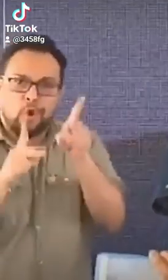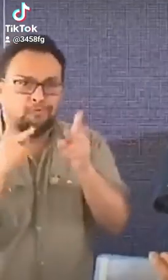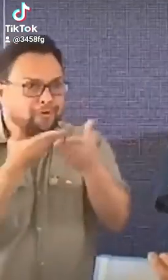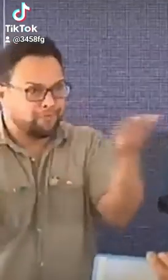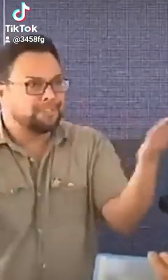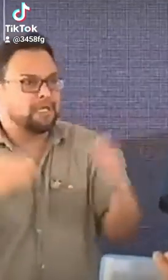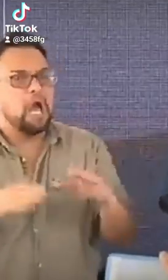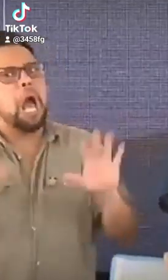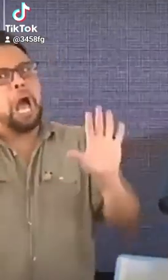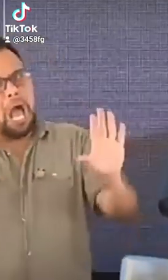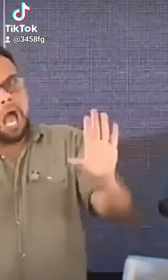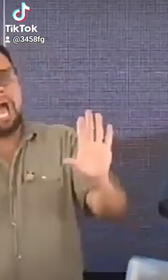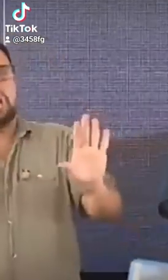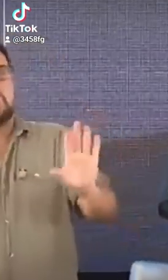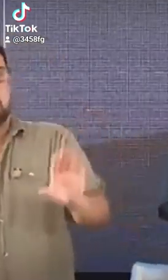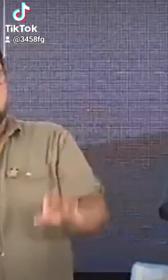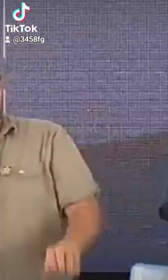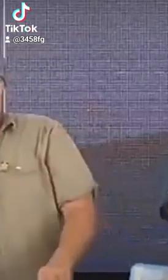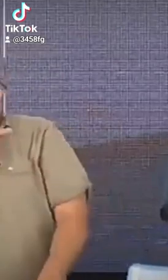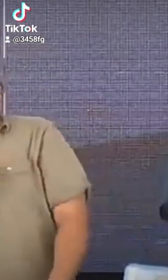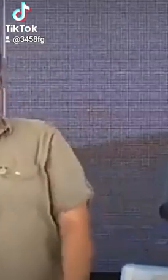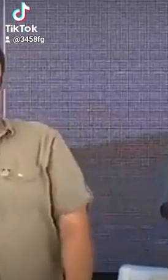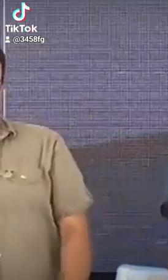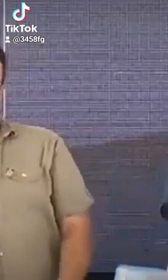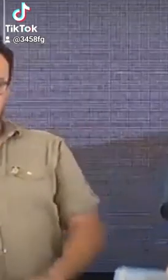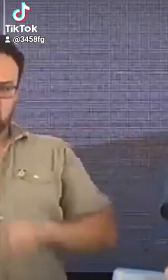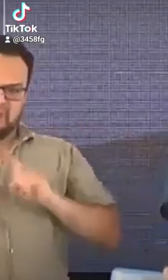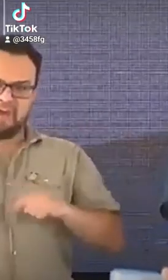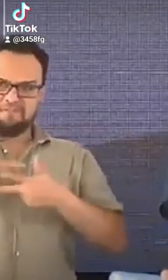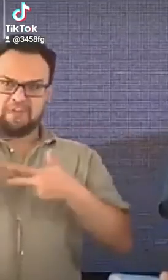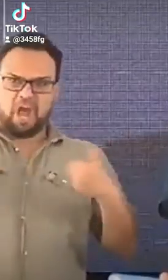Ah, o presidente é grosso, falou palavrão.